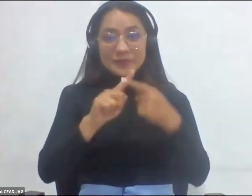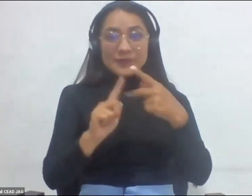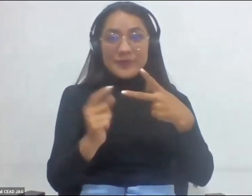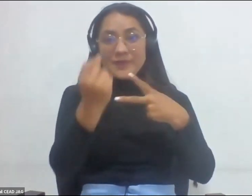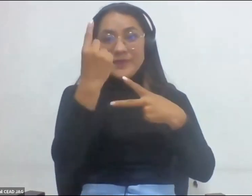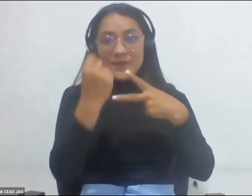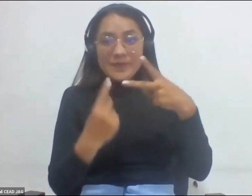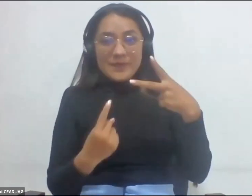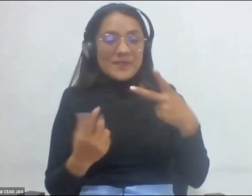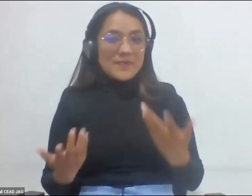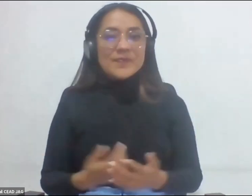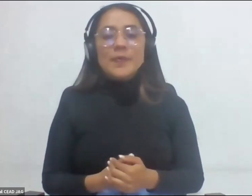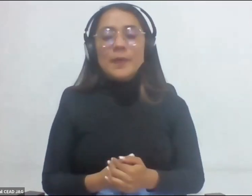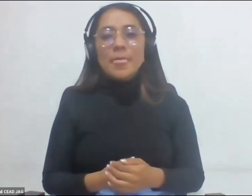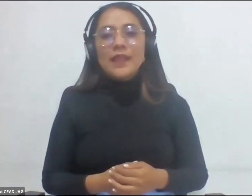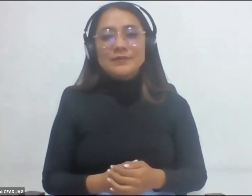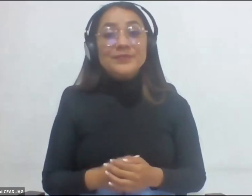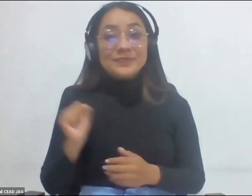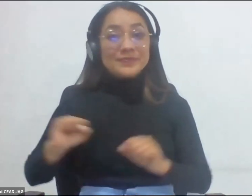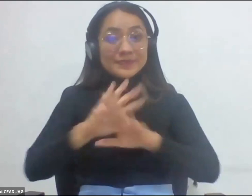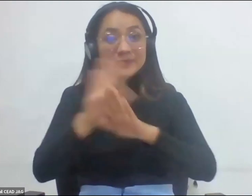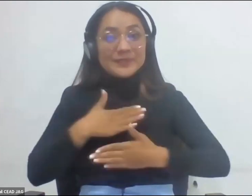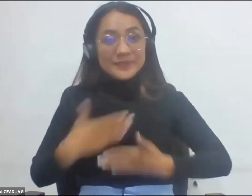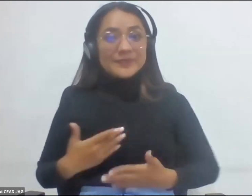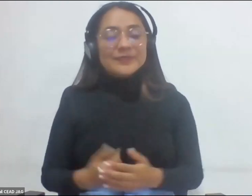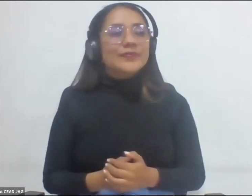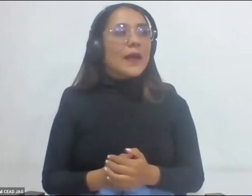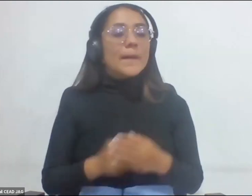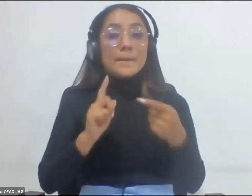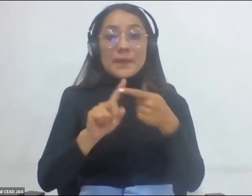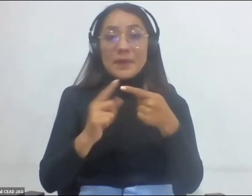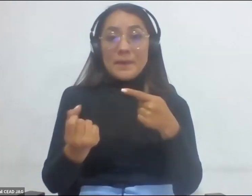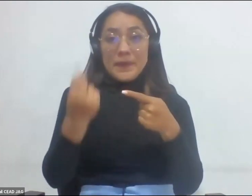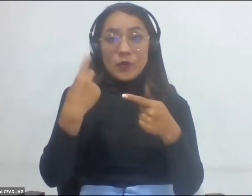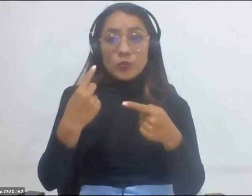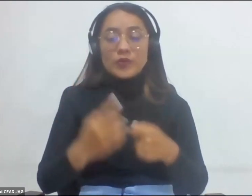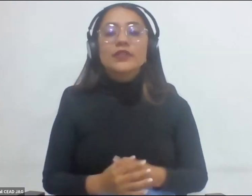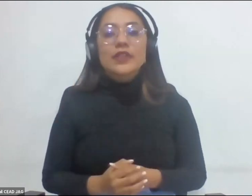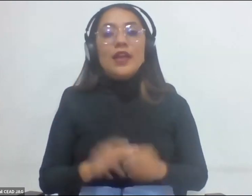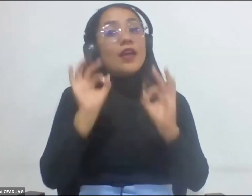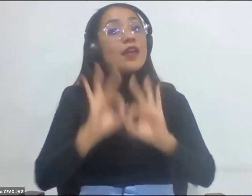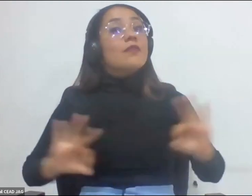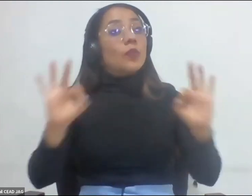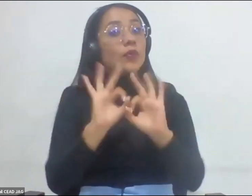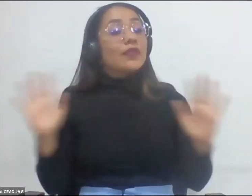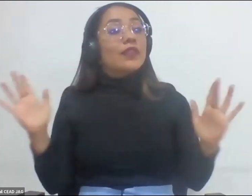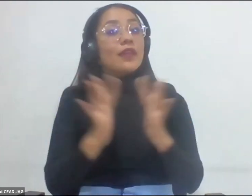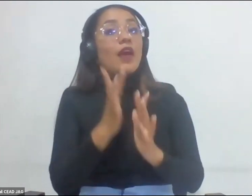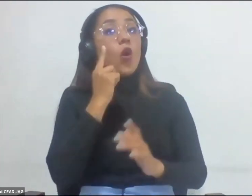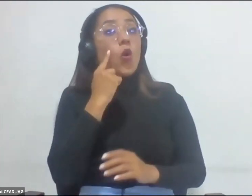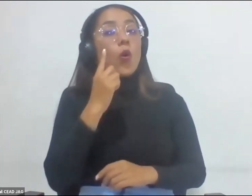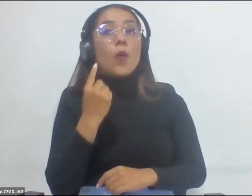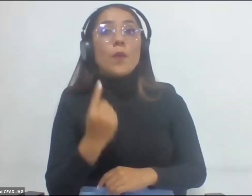ingeniero creo que sí Vicente con relación a la a la primer pregunta es importante precisar que la política